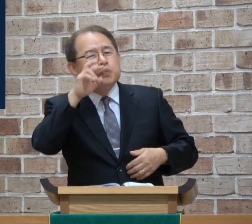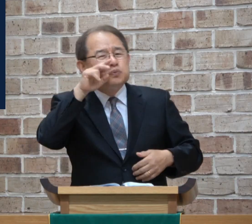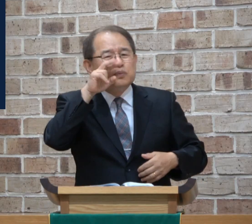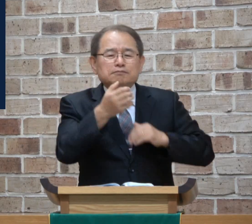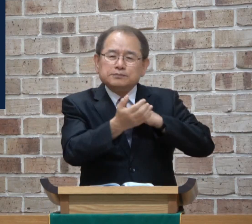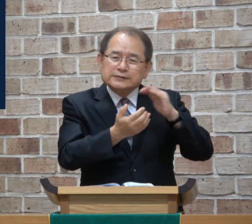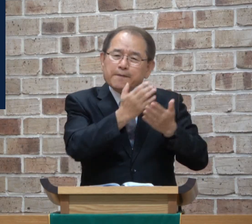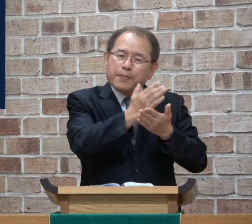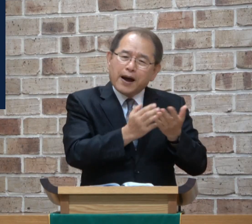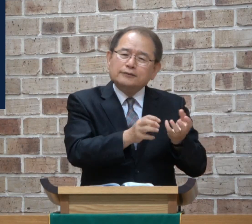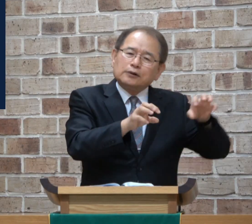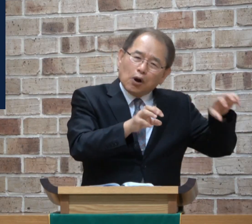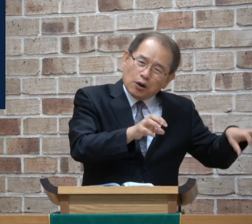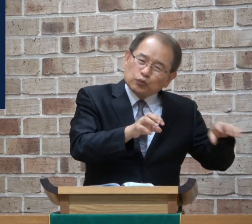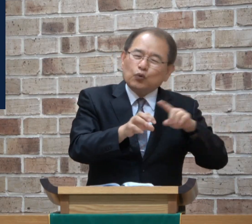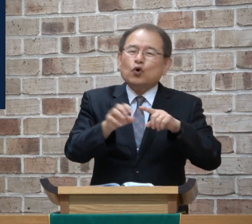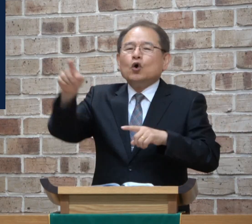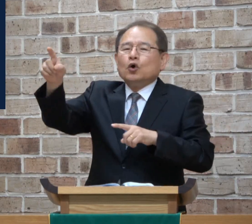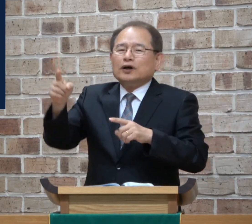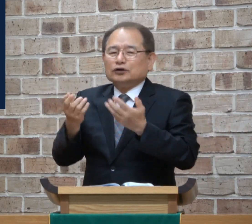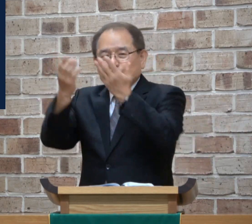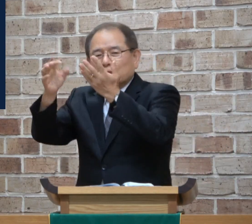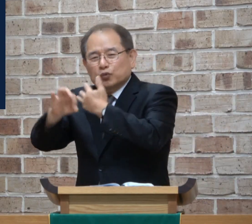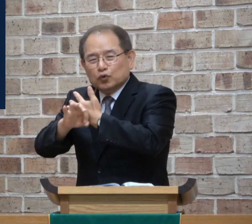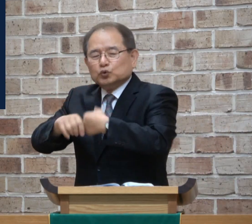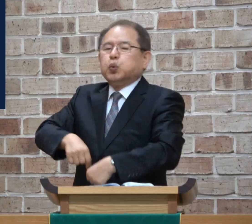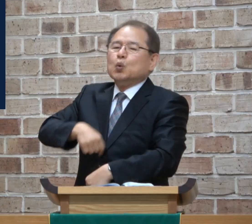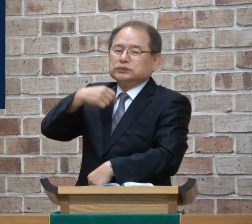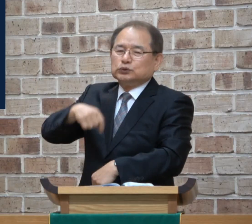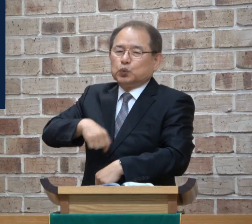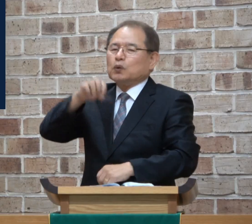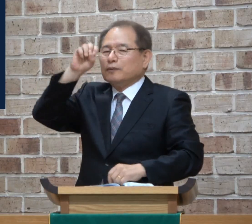그 땅의 모든 소유를 팔았지만 그것을 정직하게 움직이지 못했습니다.